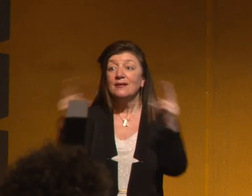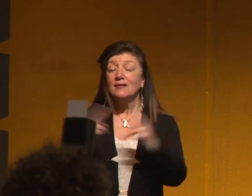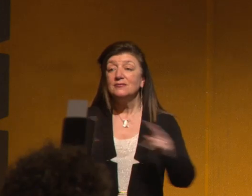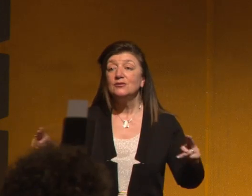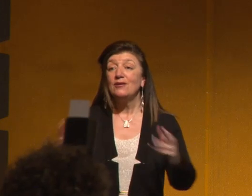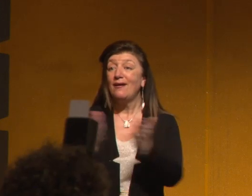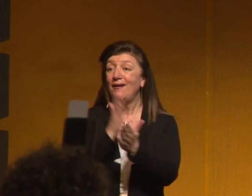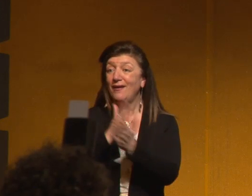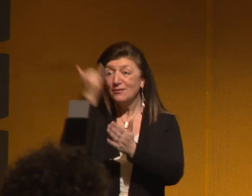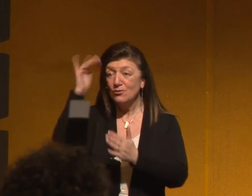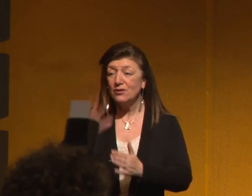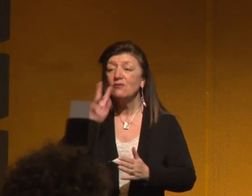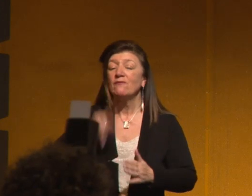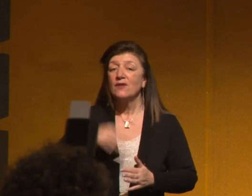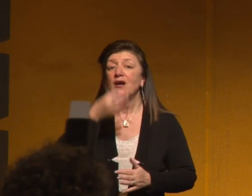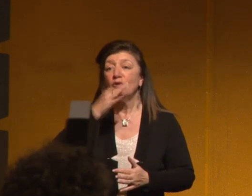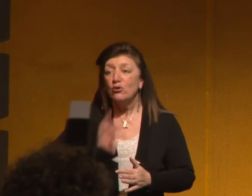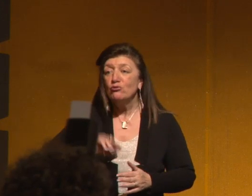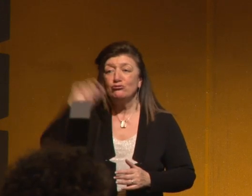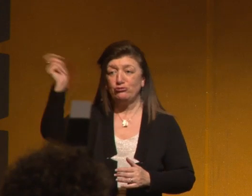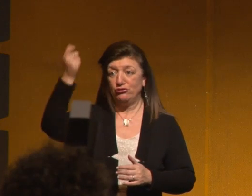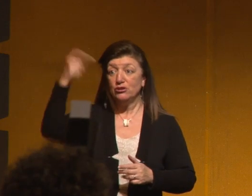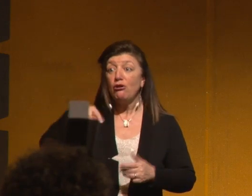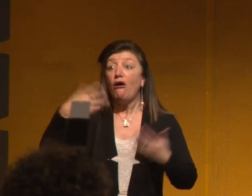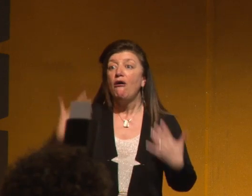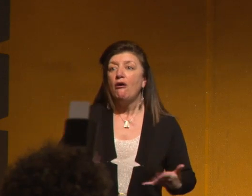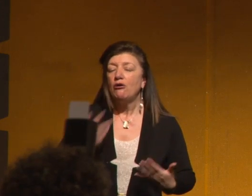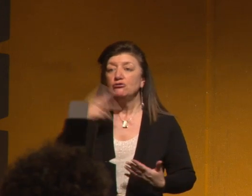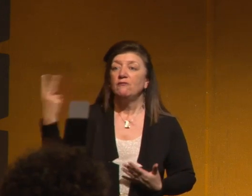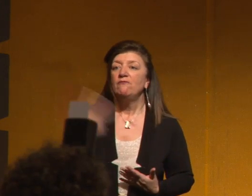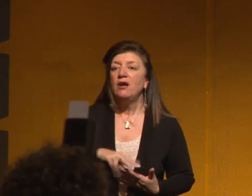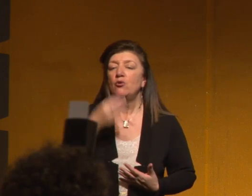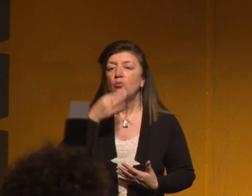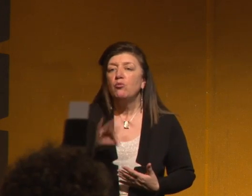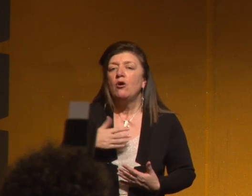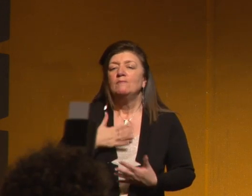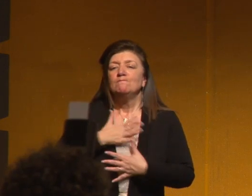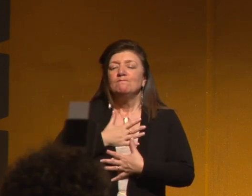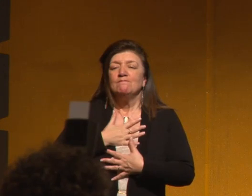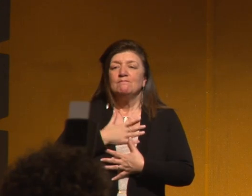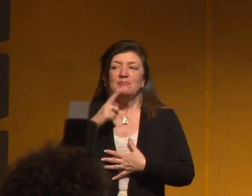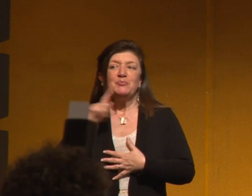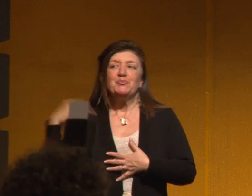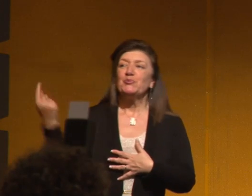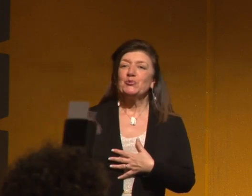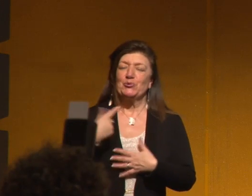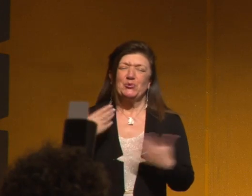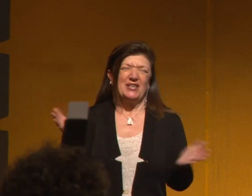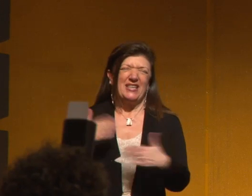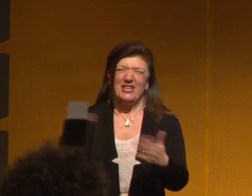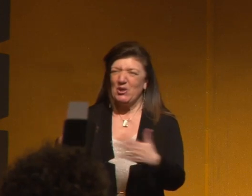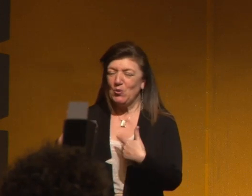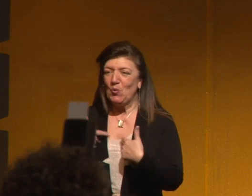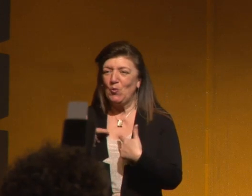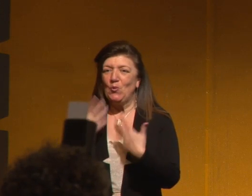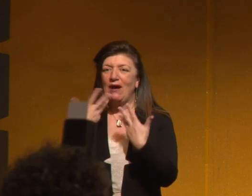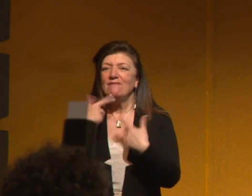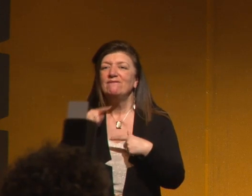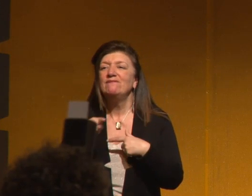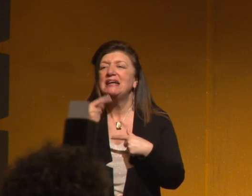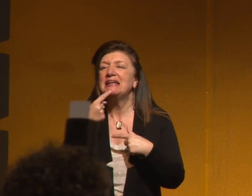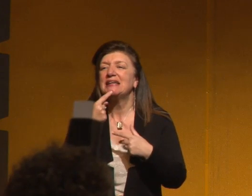sia riuscito e a maggior ragione riesca oggi a farsi volere bene da chiunque abbia a cuore il